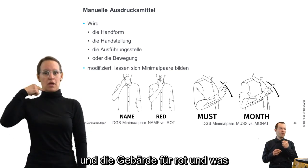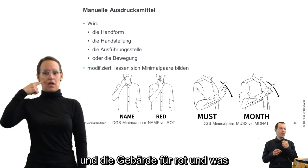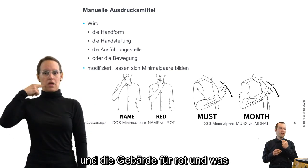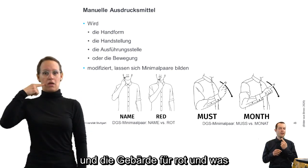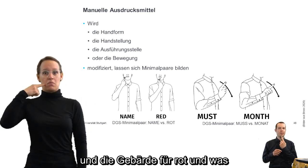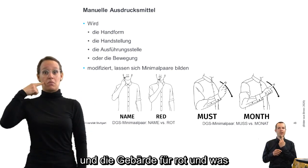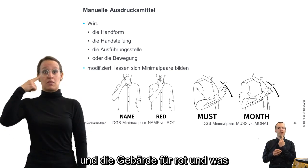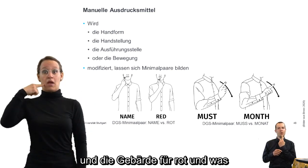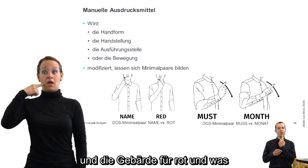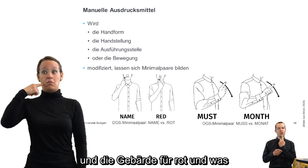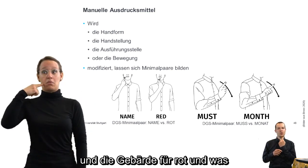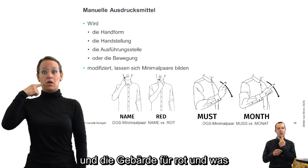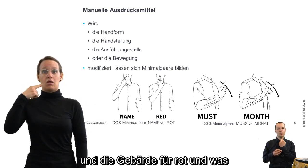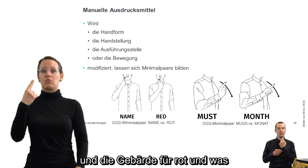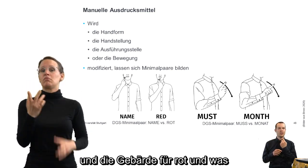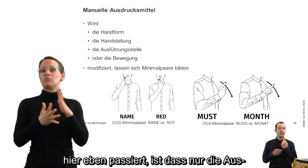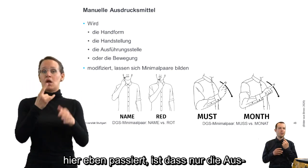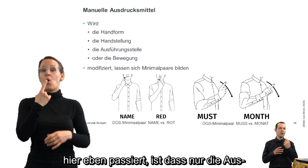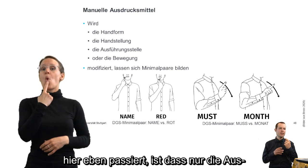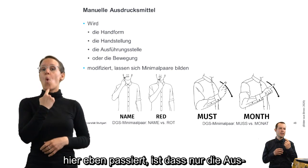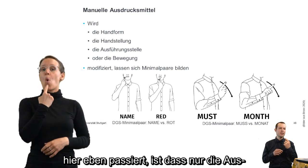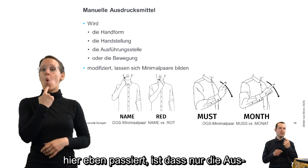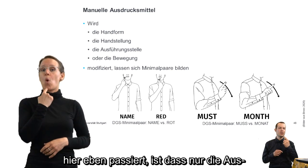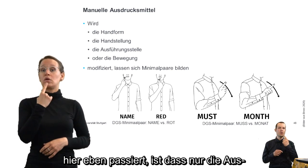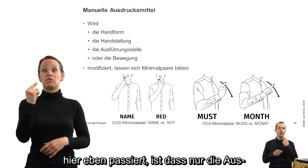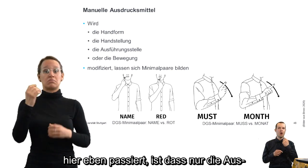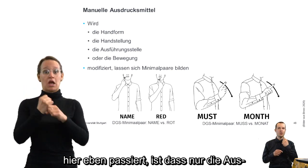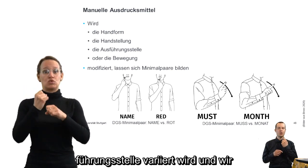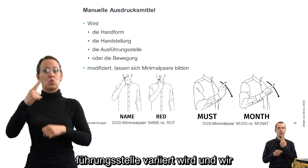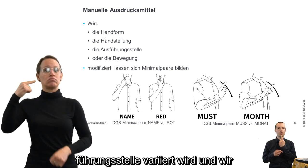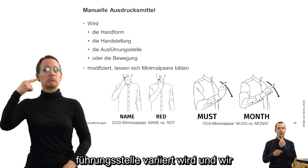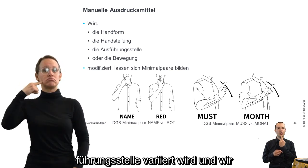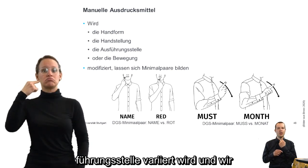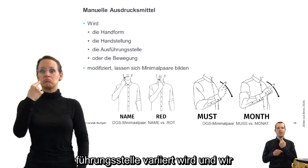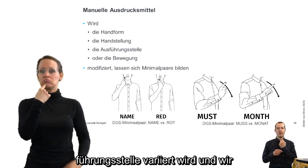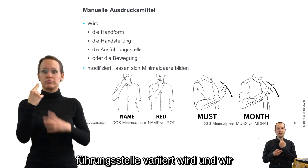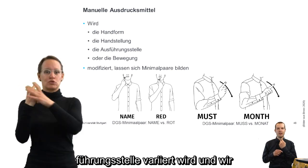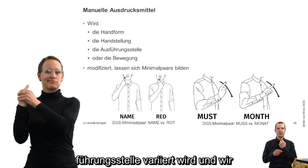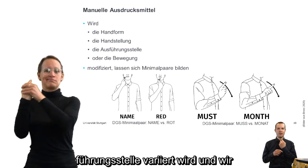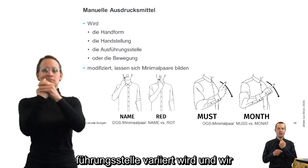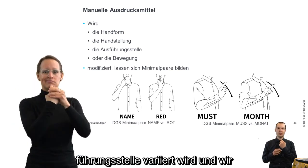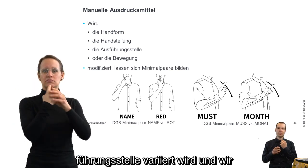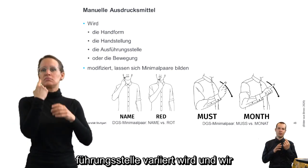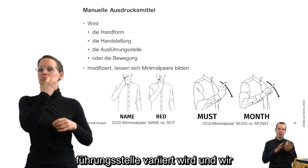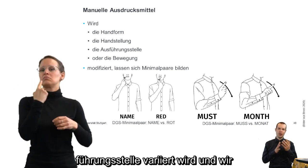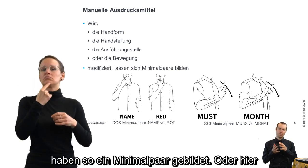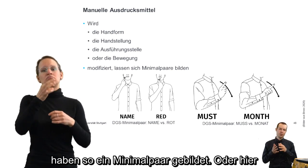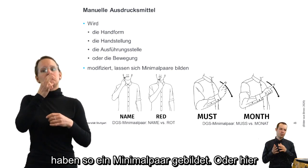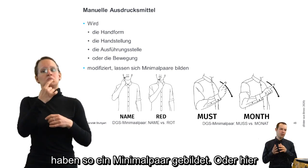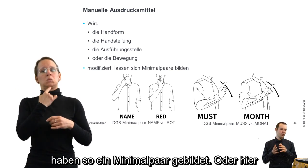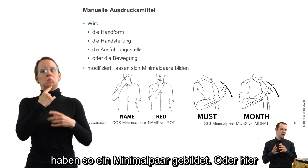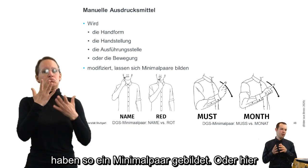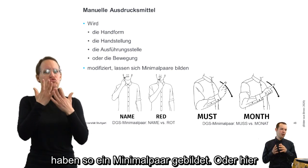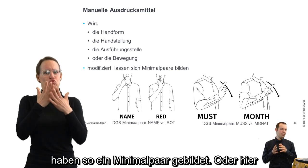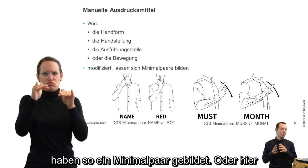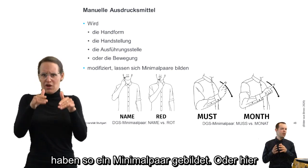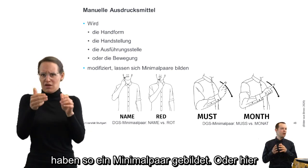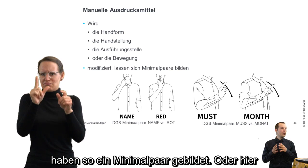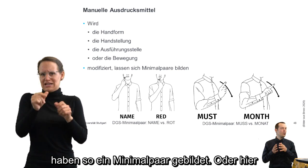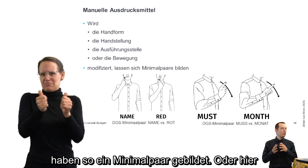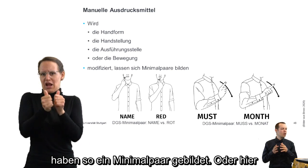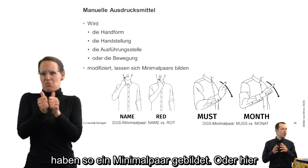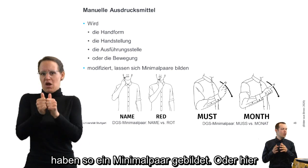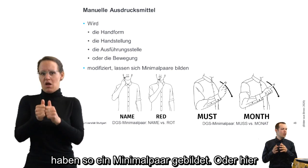die Gebärde für Rot ist so und was hier eben passiert ist, dass nur die Ausführungsstelle variiert wird und wir haben so ein Minimalpaar.